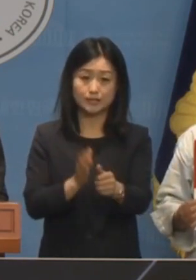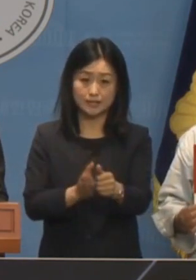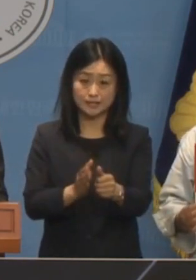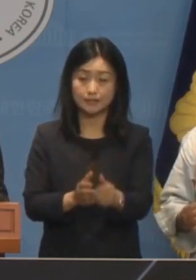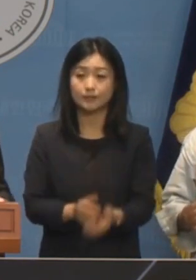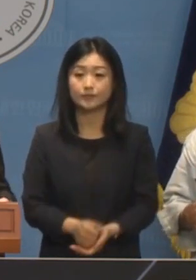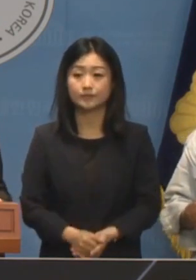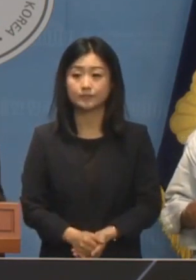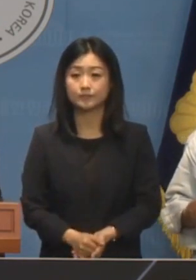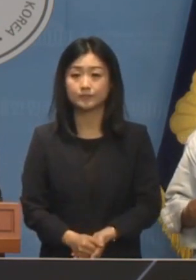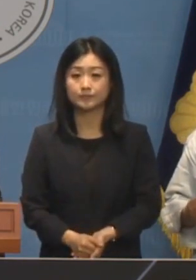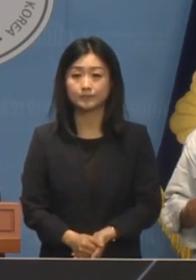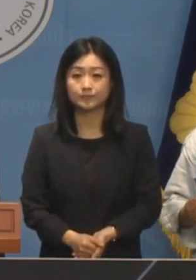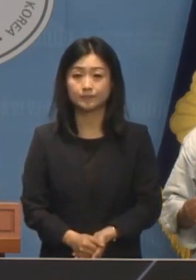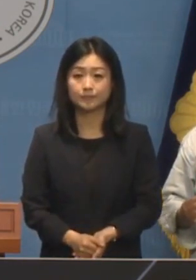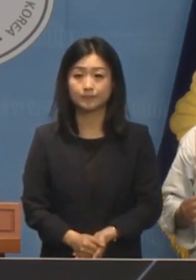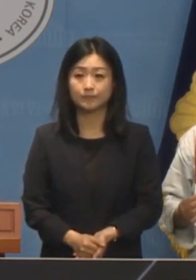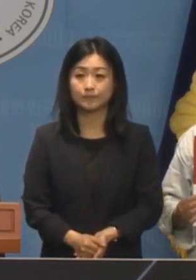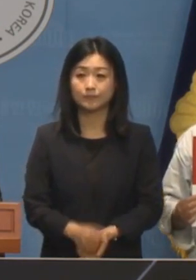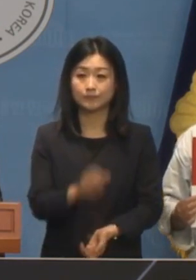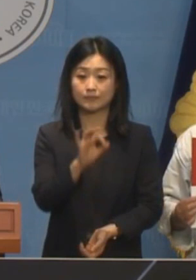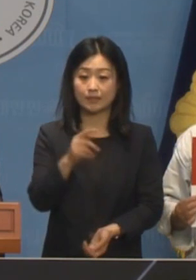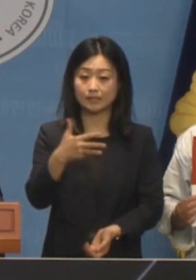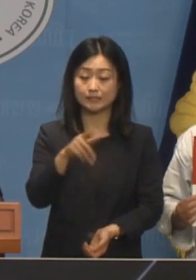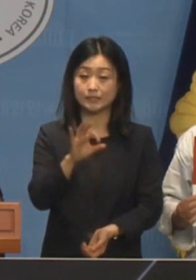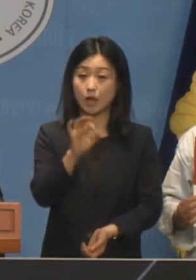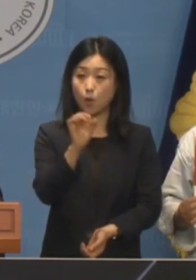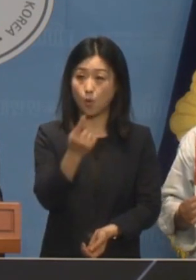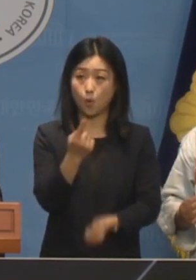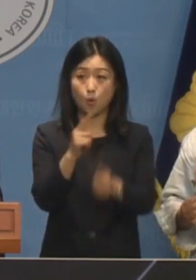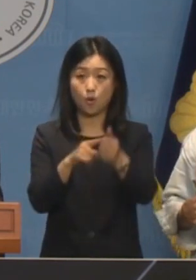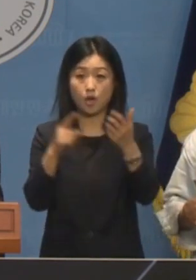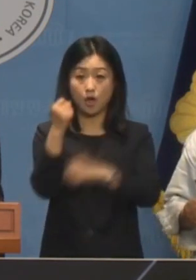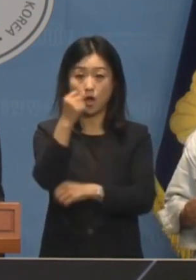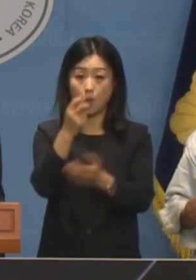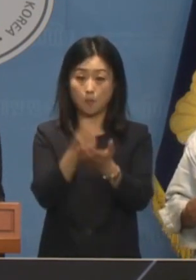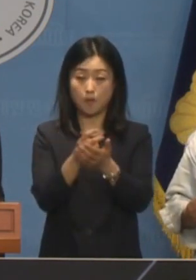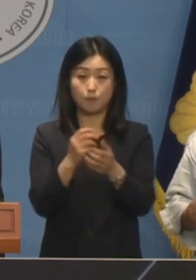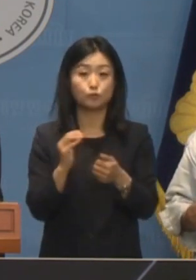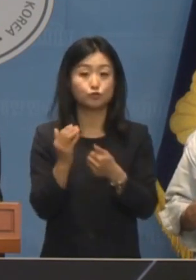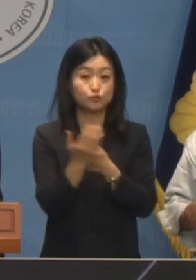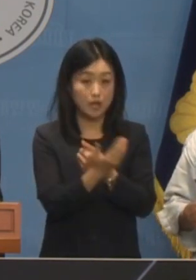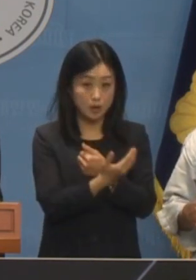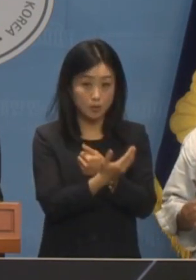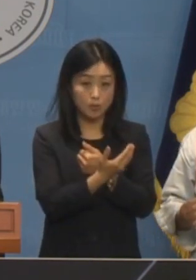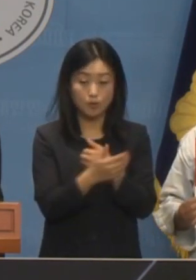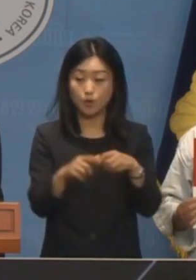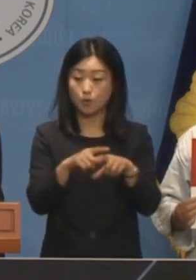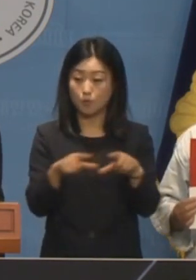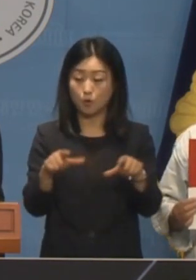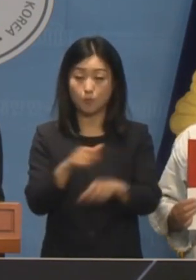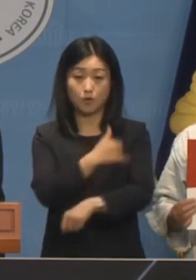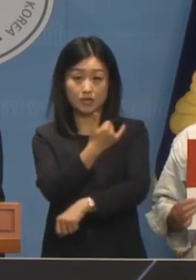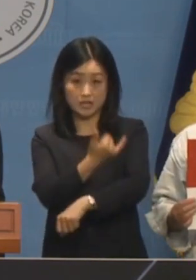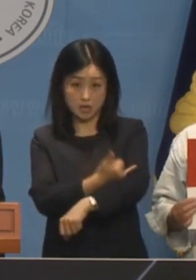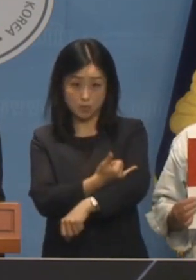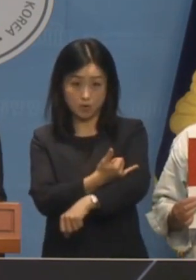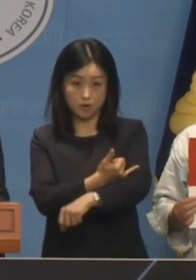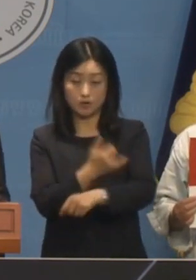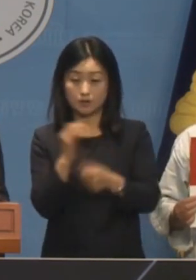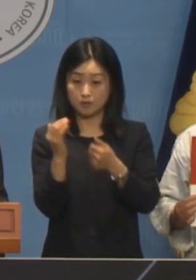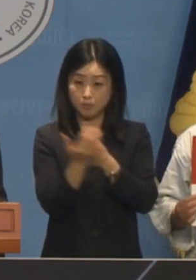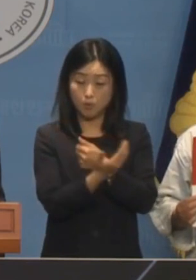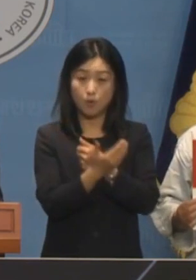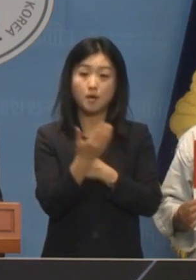촉구한다. 안창호 후보자는 대한민국 헌법을 준수하며 보편 인권을 수호하는 법조인의 길을 걸어온